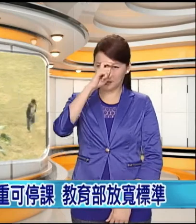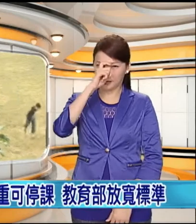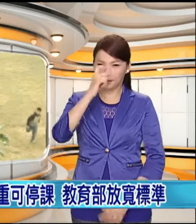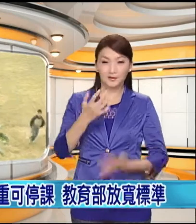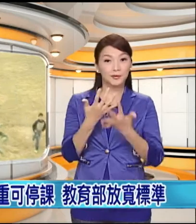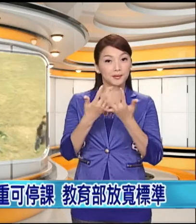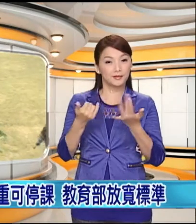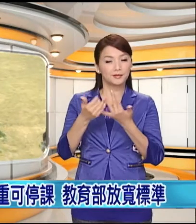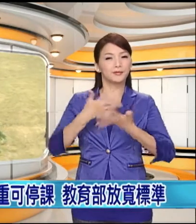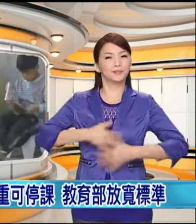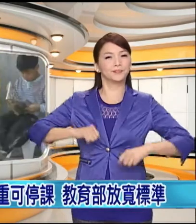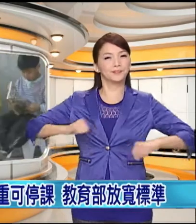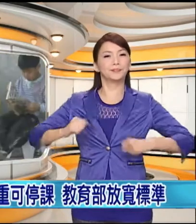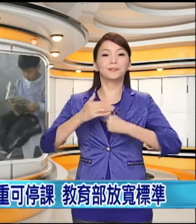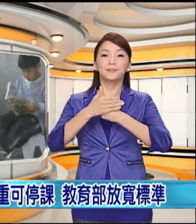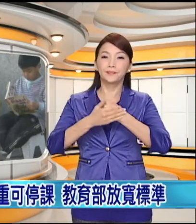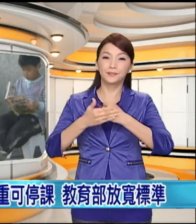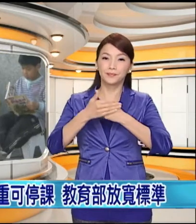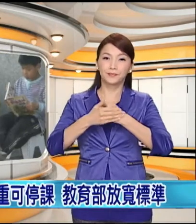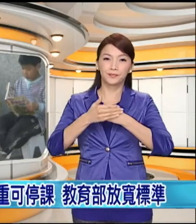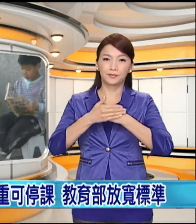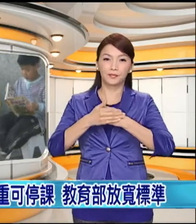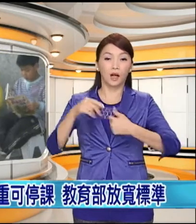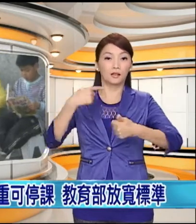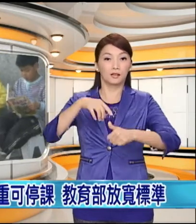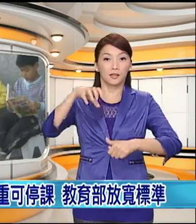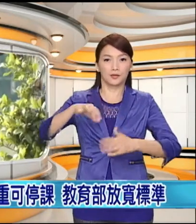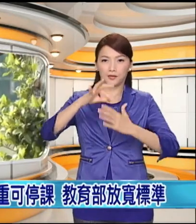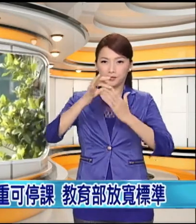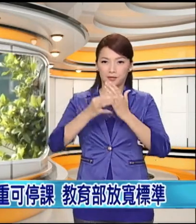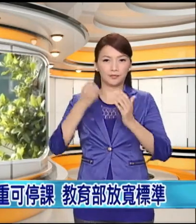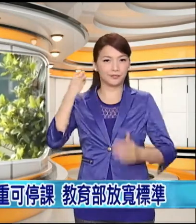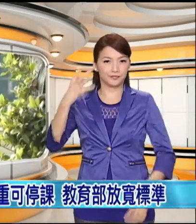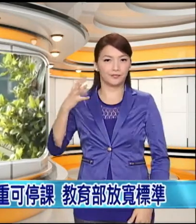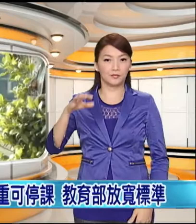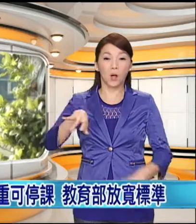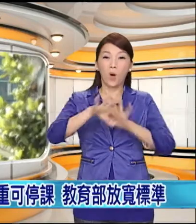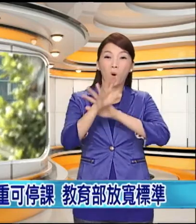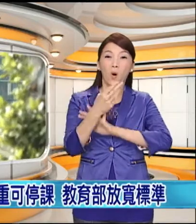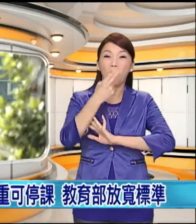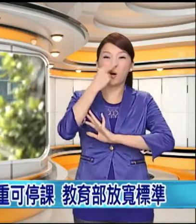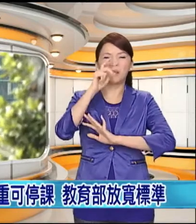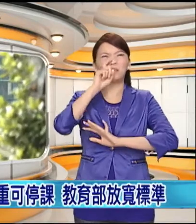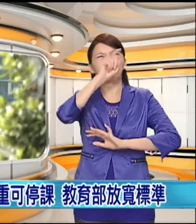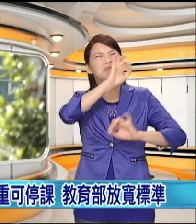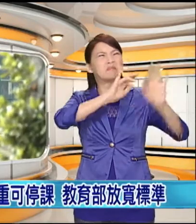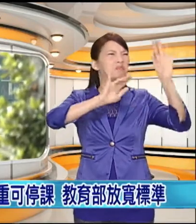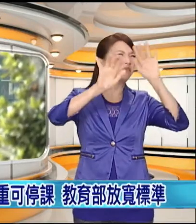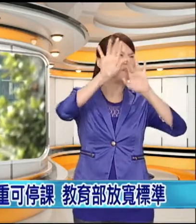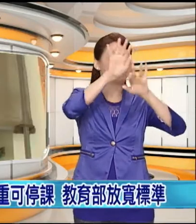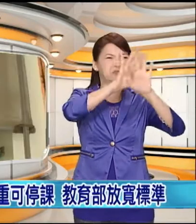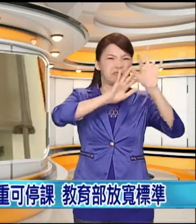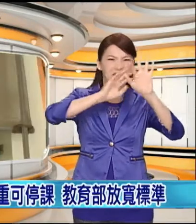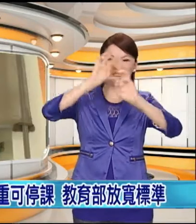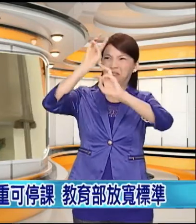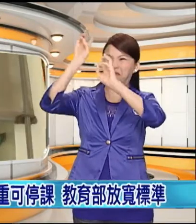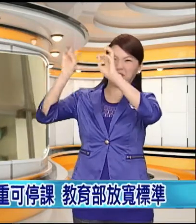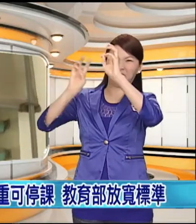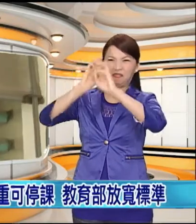为了确保学生的健康，教育部新规定，空气当中的悬浮微粒和细悬浮微粒